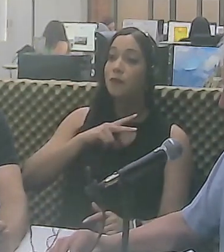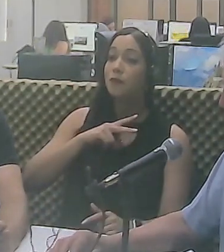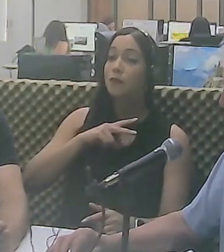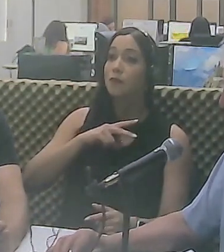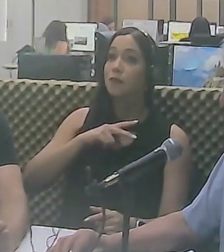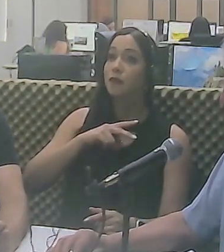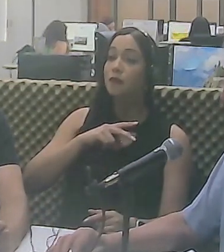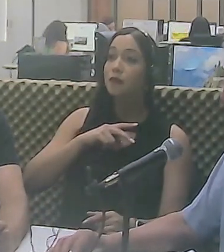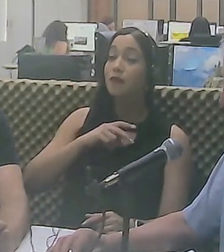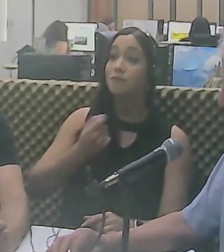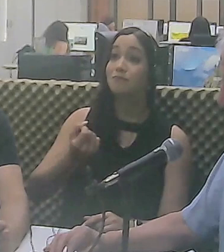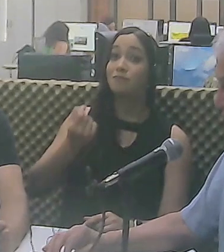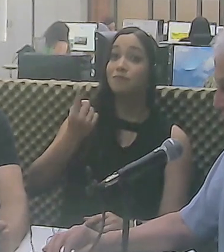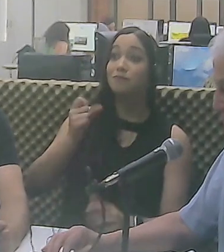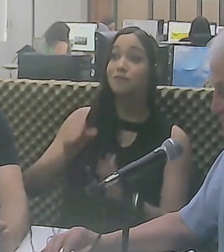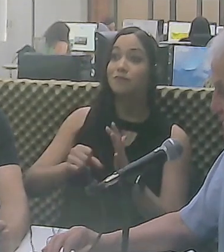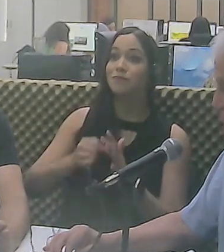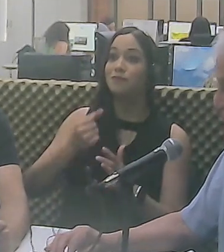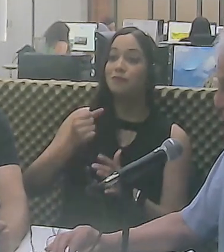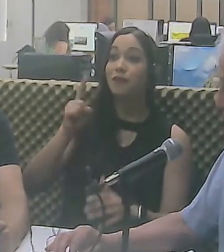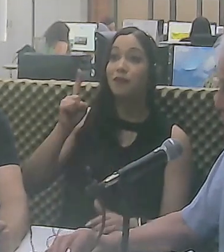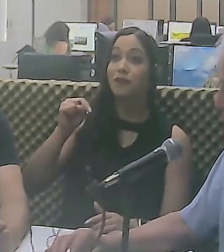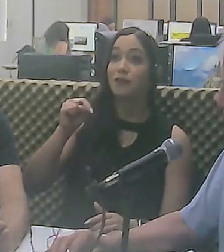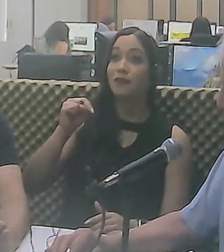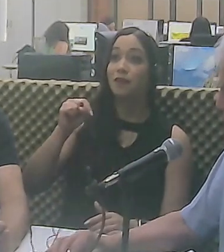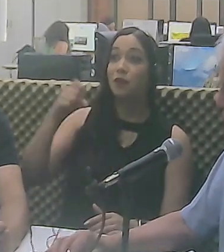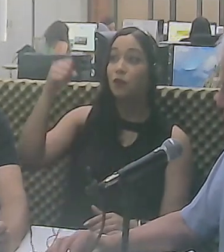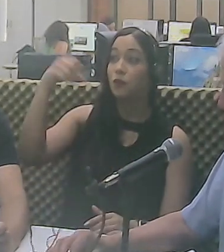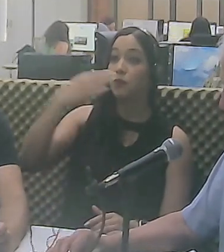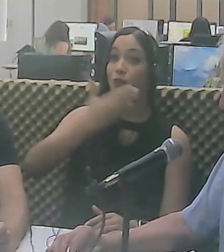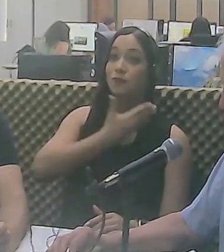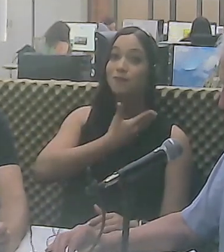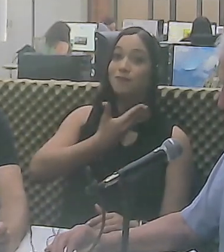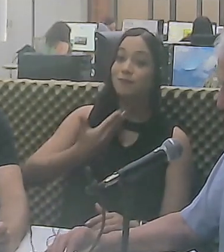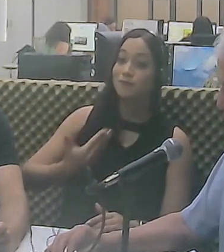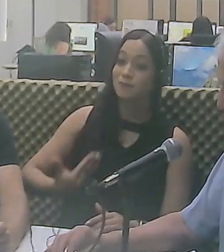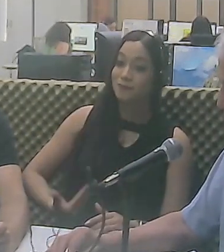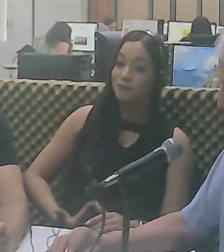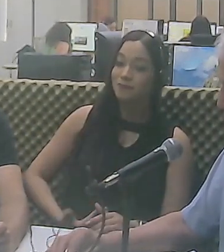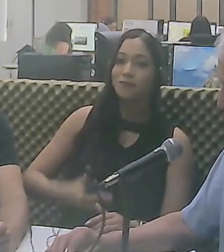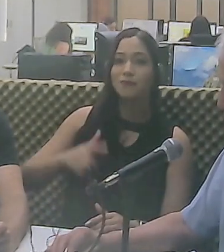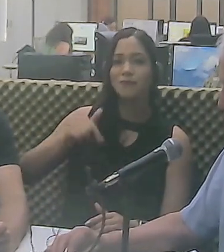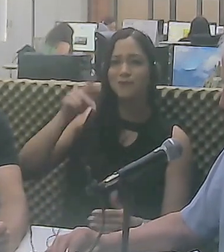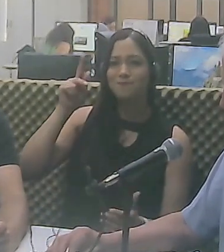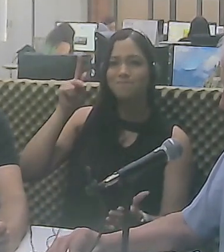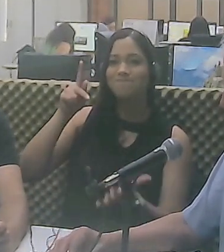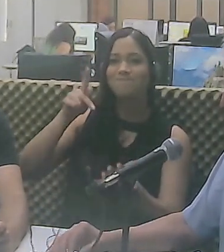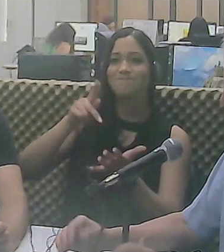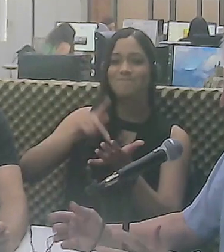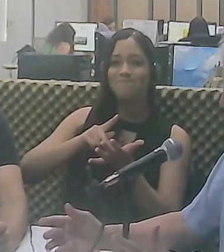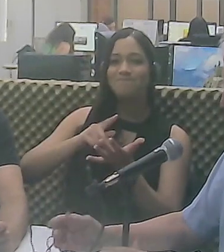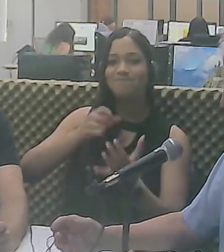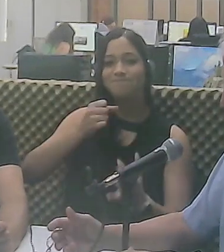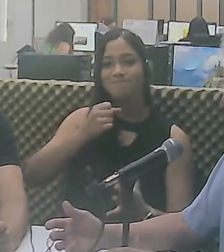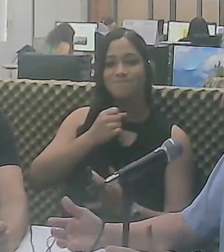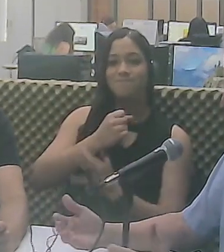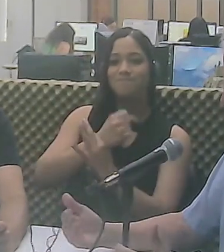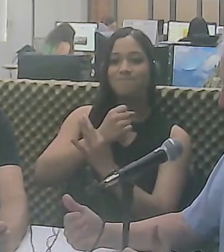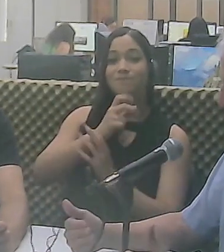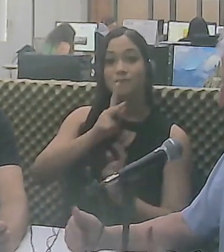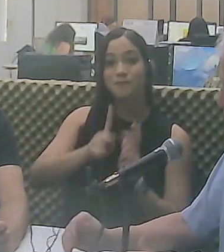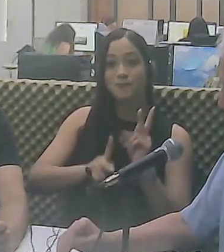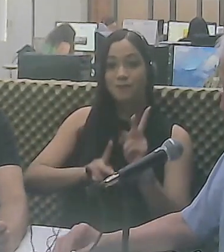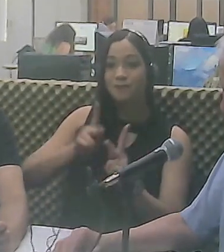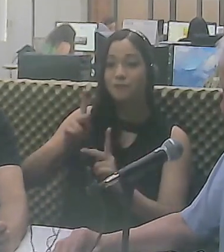nós tivemos uma felicidade da primeira ser da iluminação pública né uma iluminação que realmente traga segurança pra população